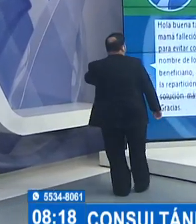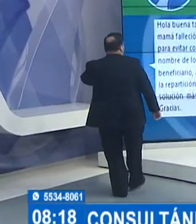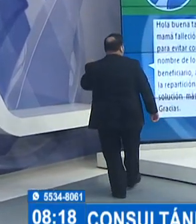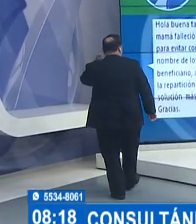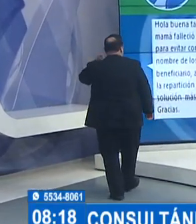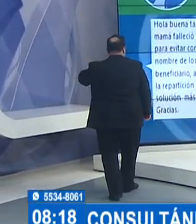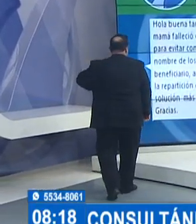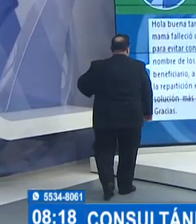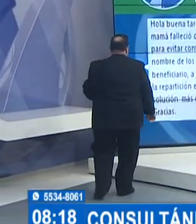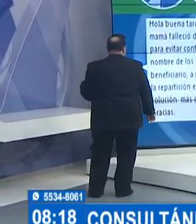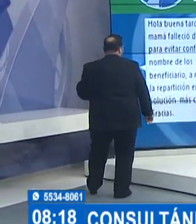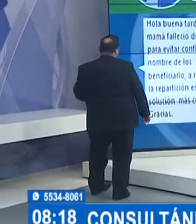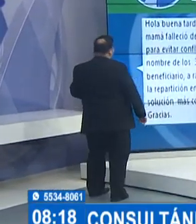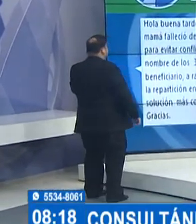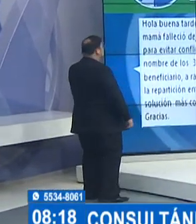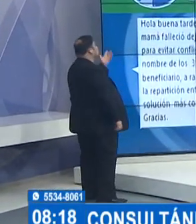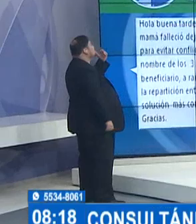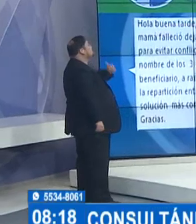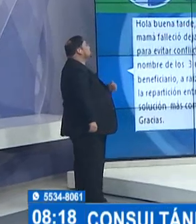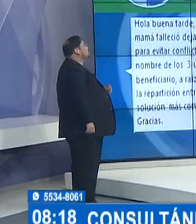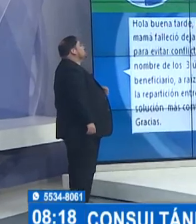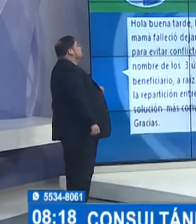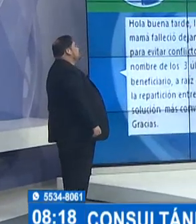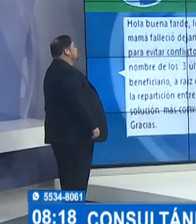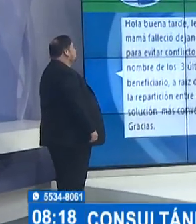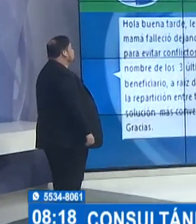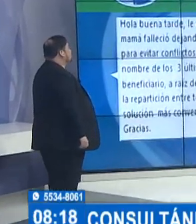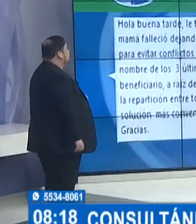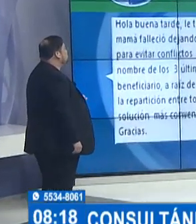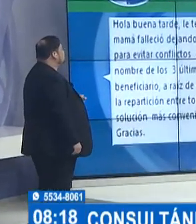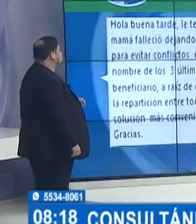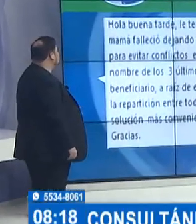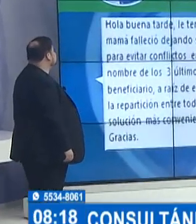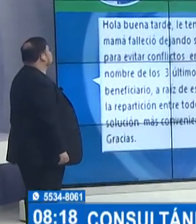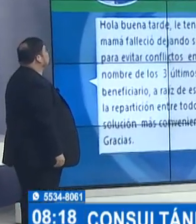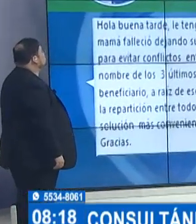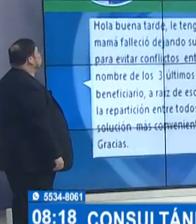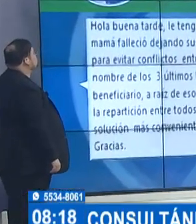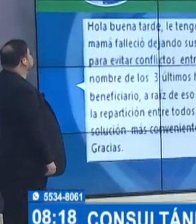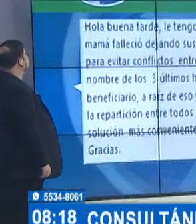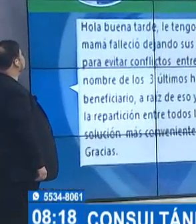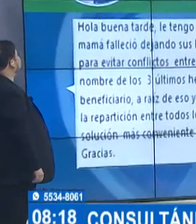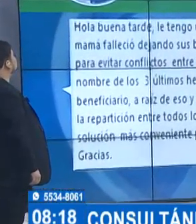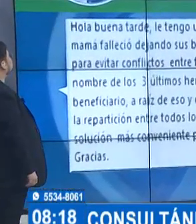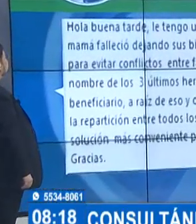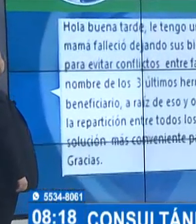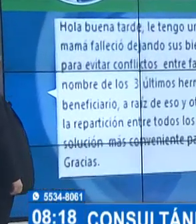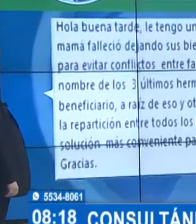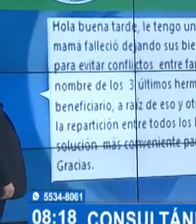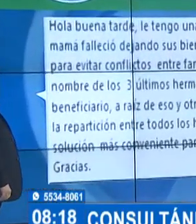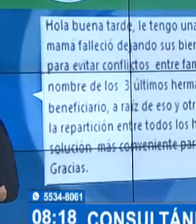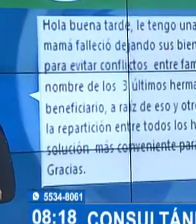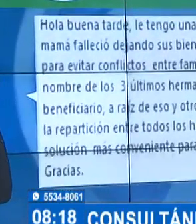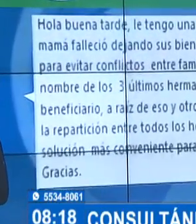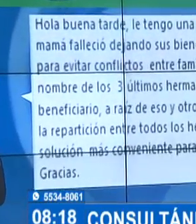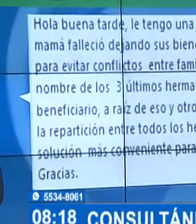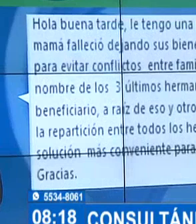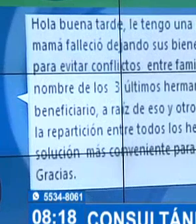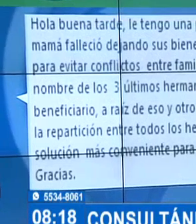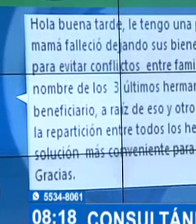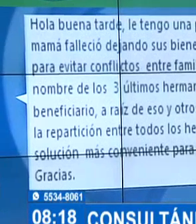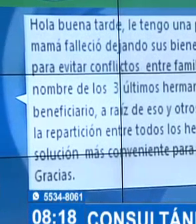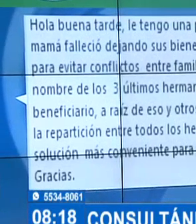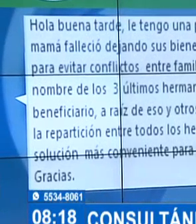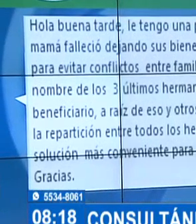5534-8061. Hola, buenos. Buena tarde, dice aquí. Le tengo una pregunta. Hace 15 años aproximadamente mi mamá falleció dejando